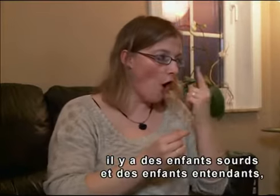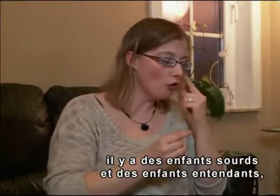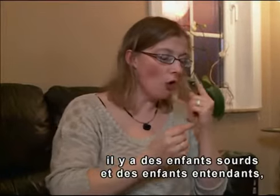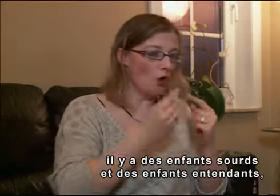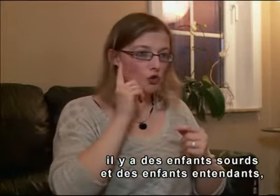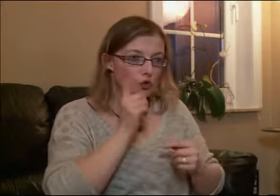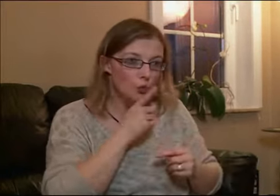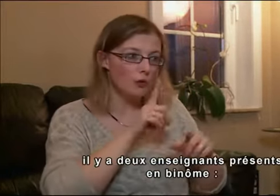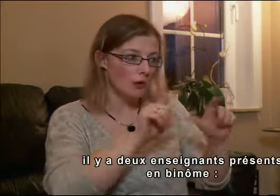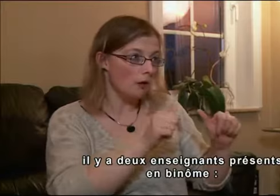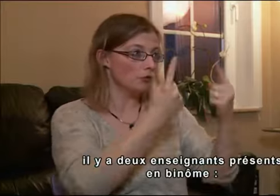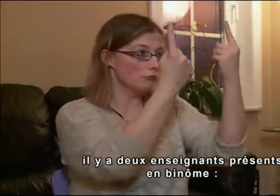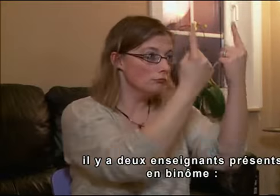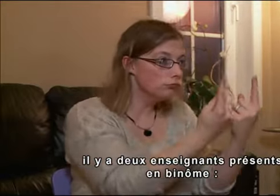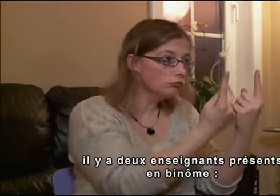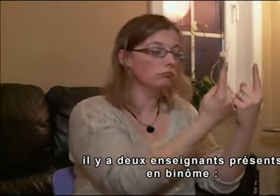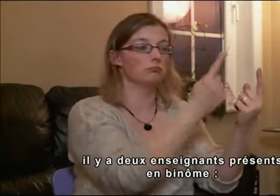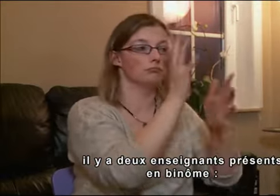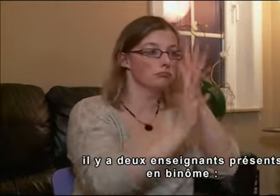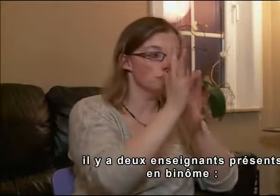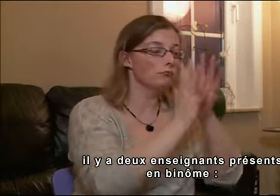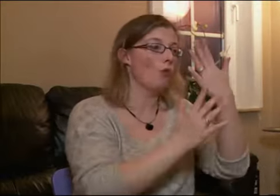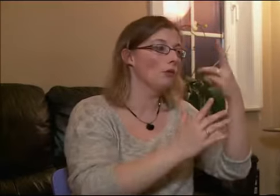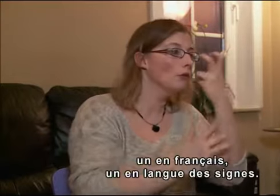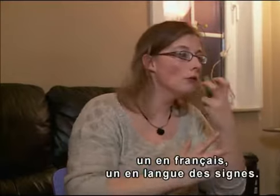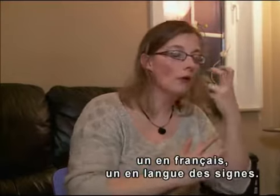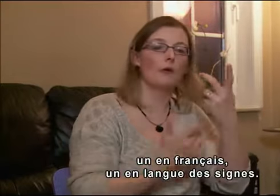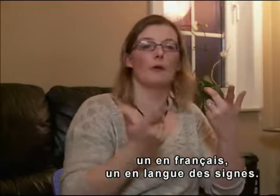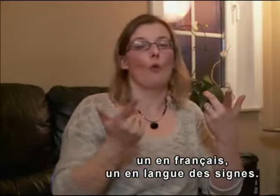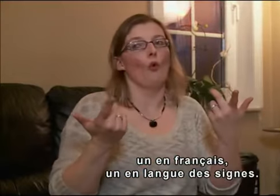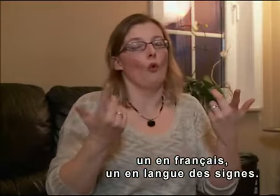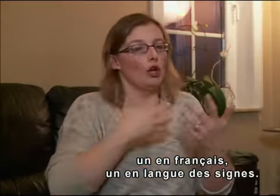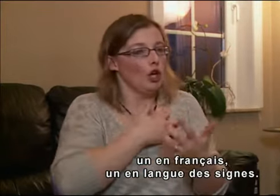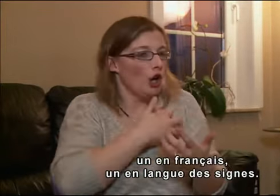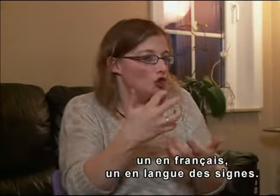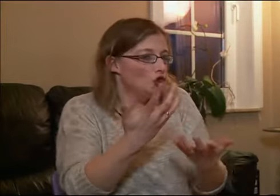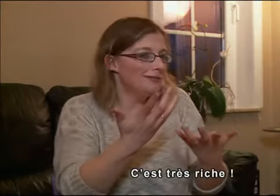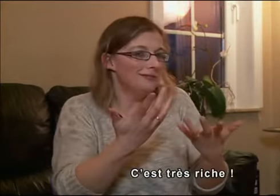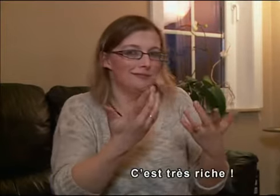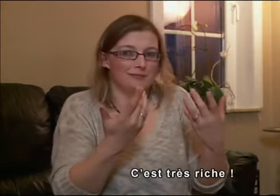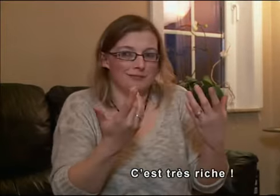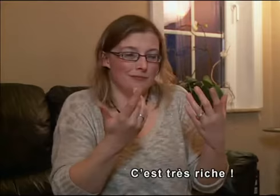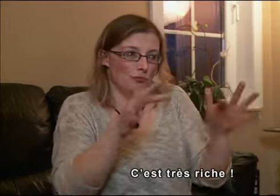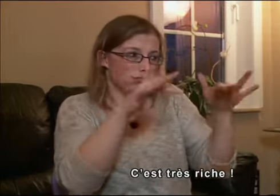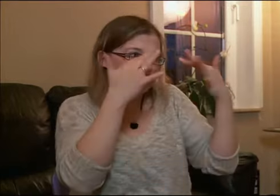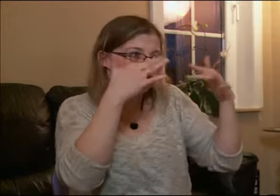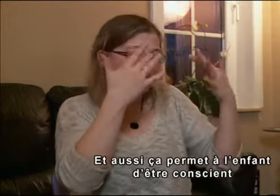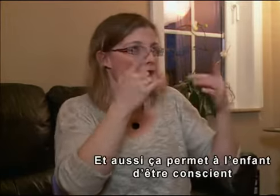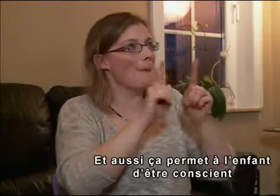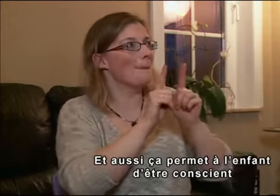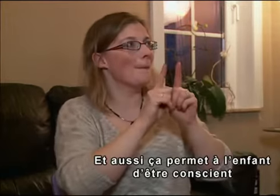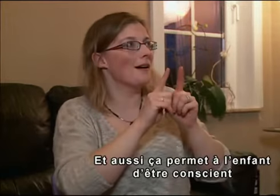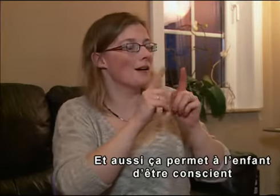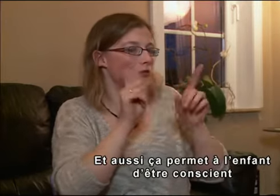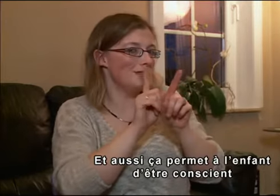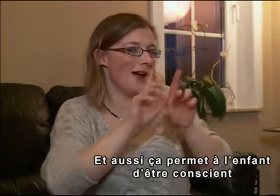des enfants entendants. Il y a 2 enseignants présents en binôme, un en français, un en langue des signes. C'est très riche. Et